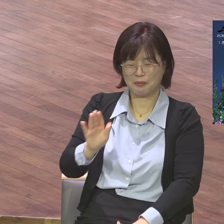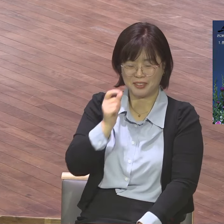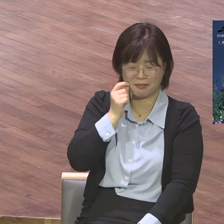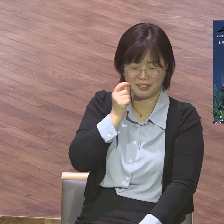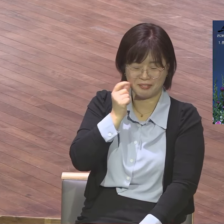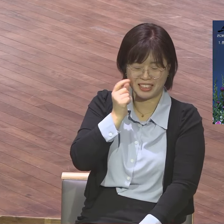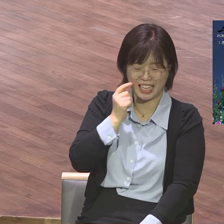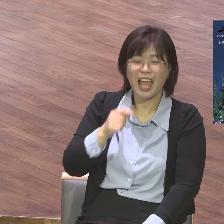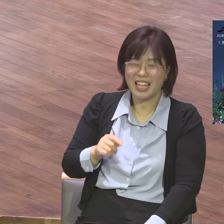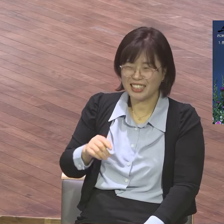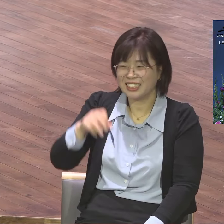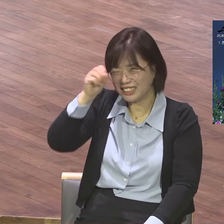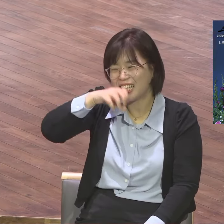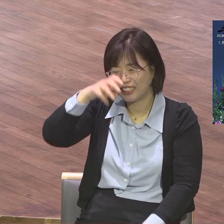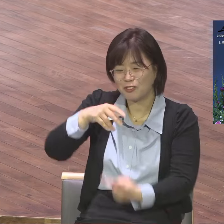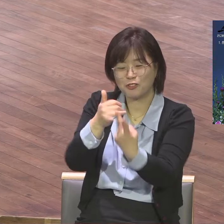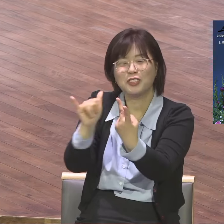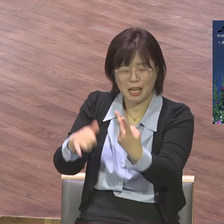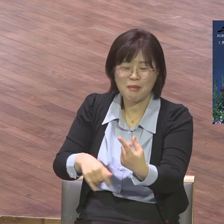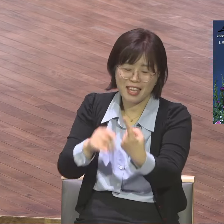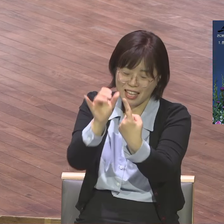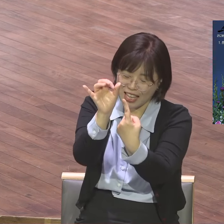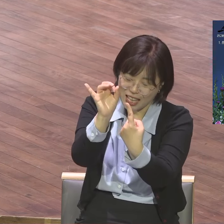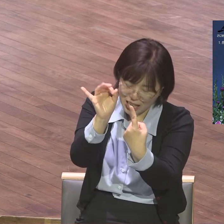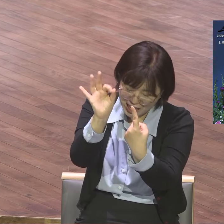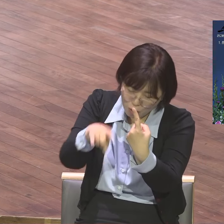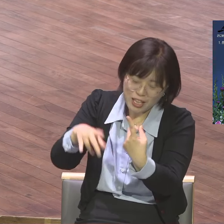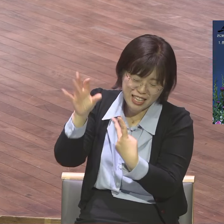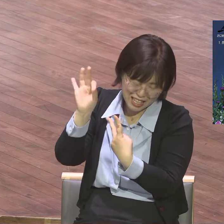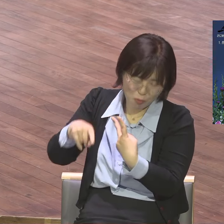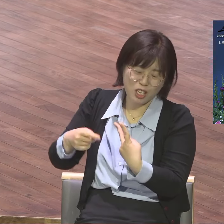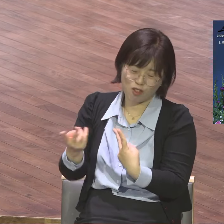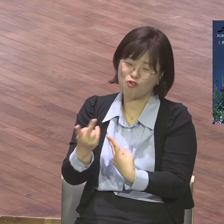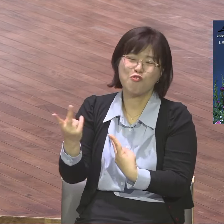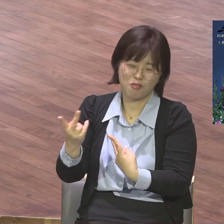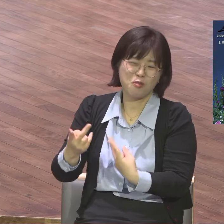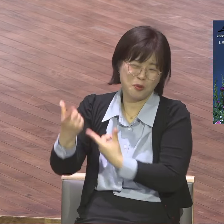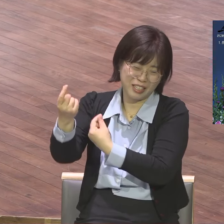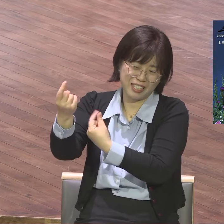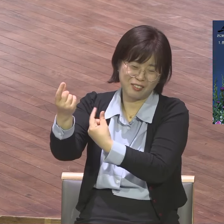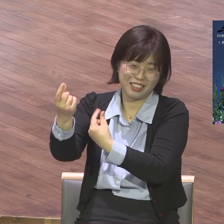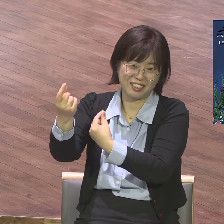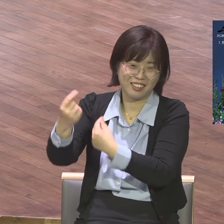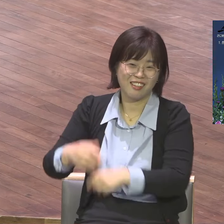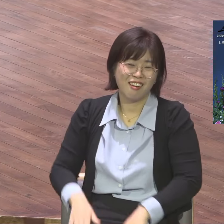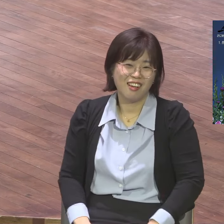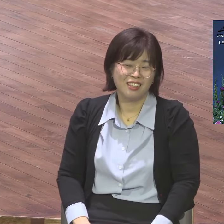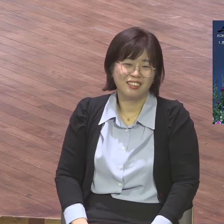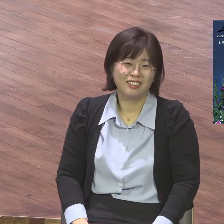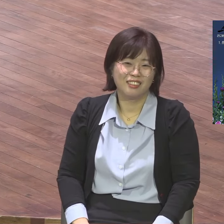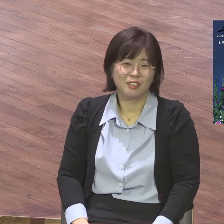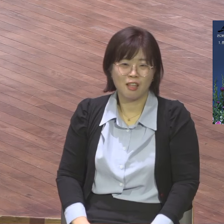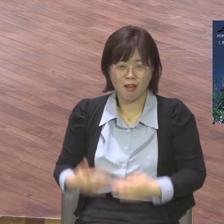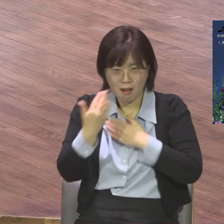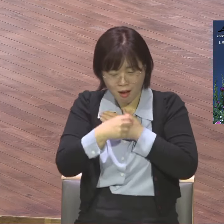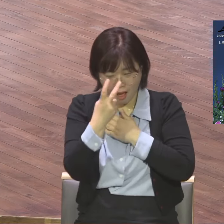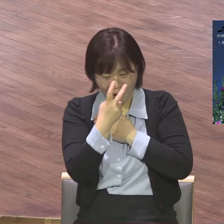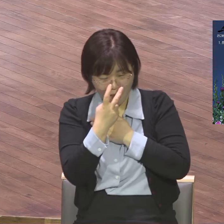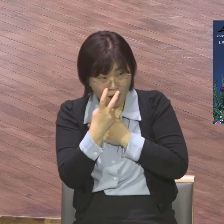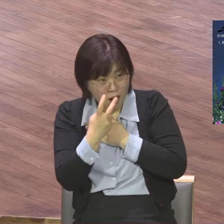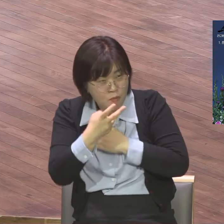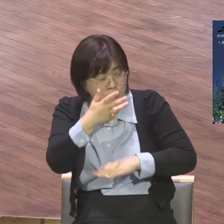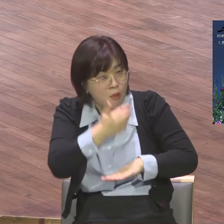놀래 간호사들이 깜짝 놀래요. 어떻게 그 연세에 그렇게. 여러분